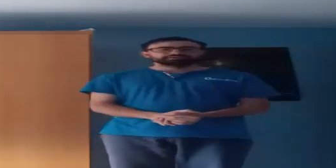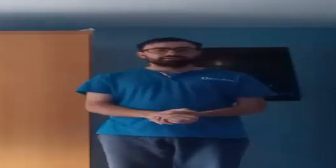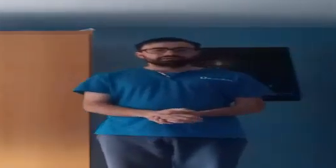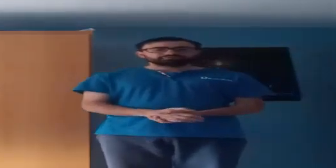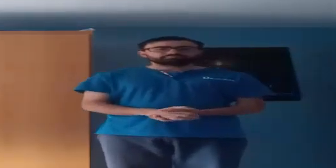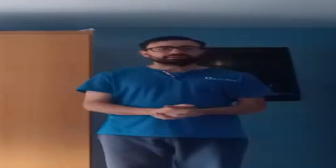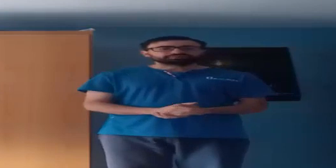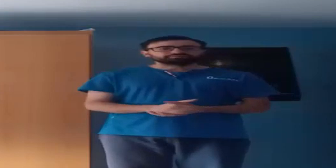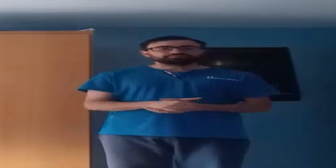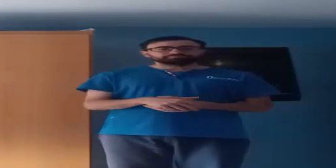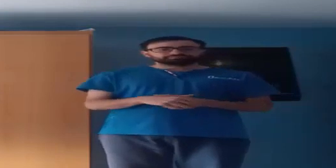en un prado,